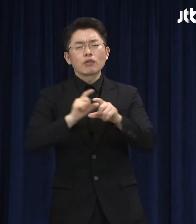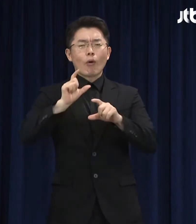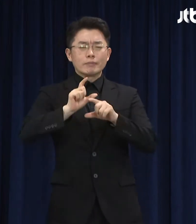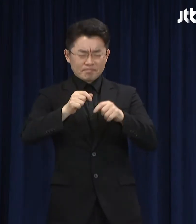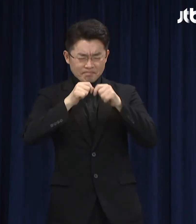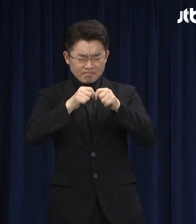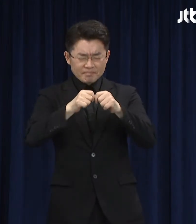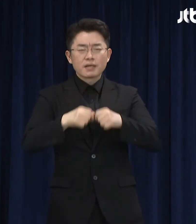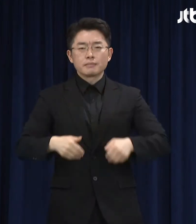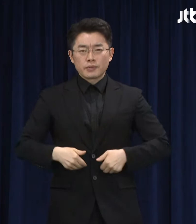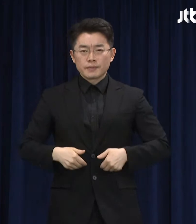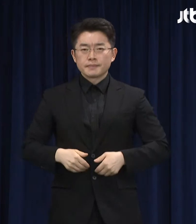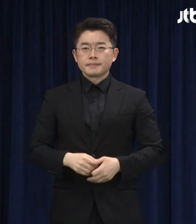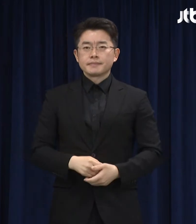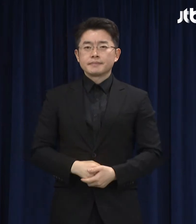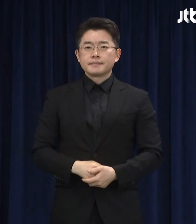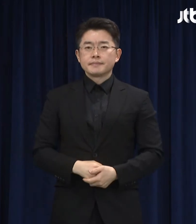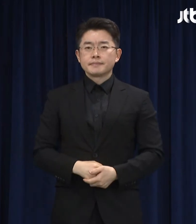수 있습니다.